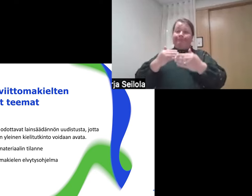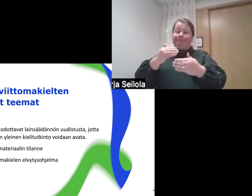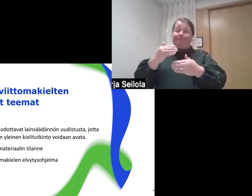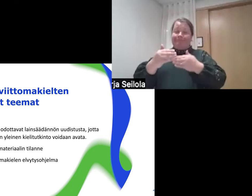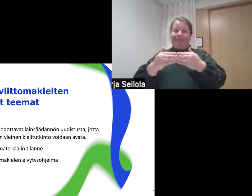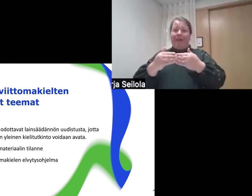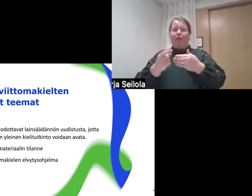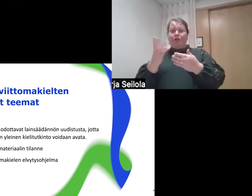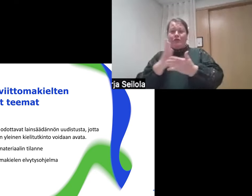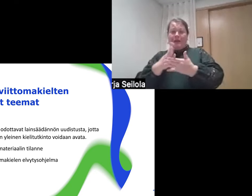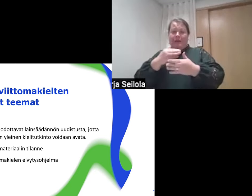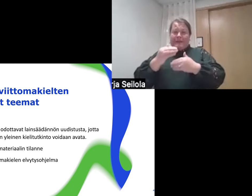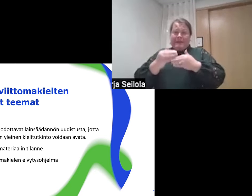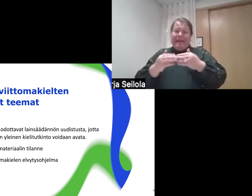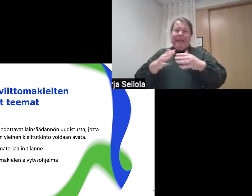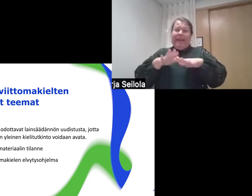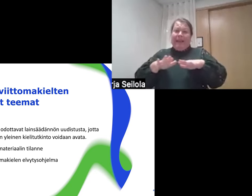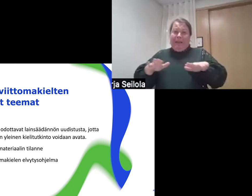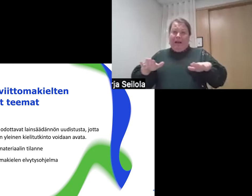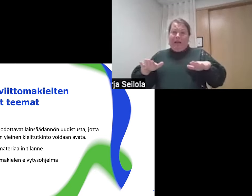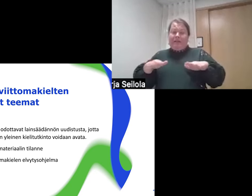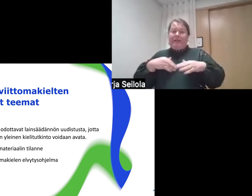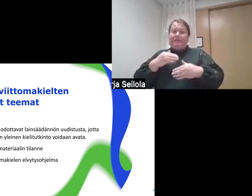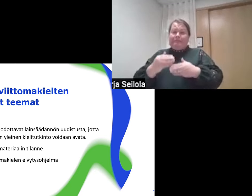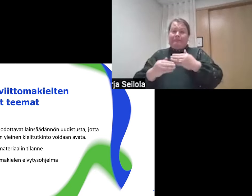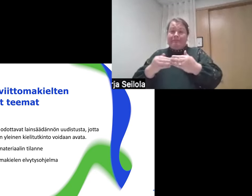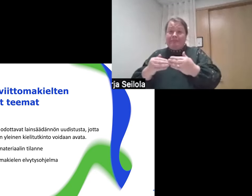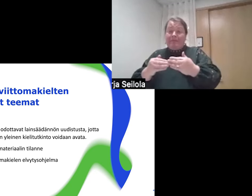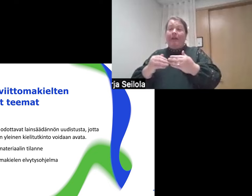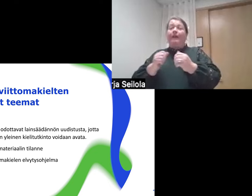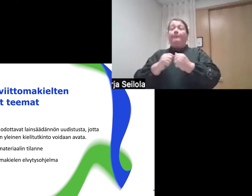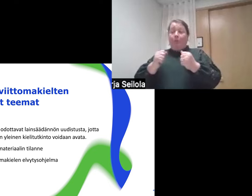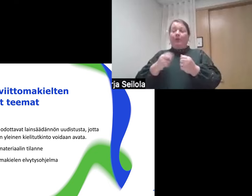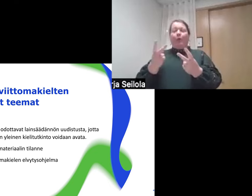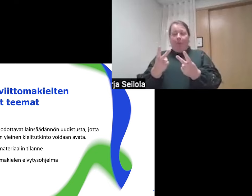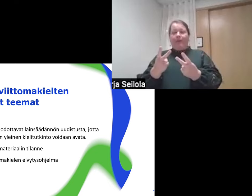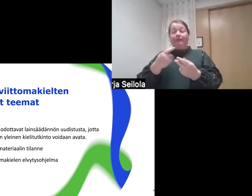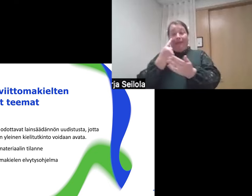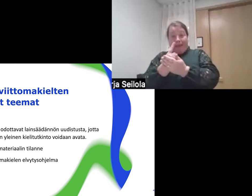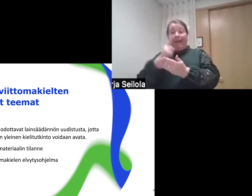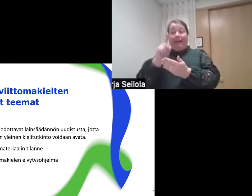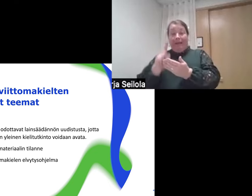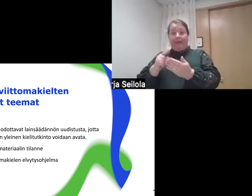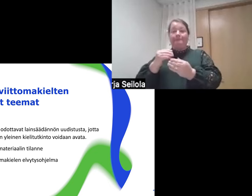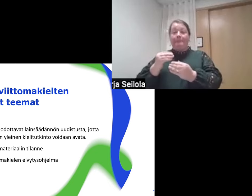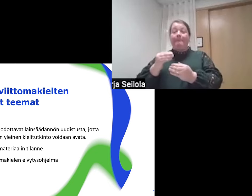miettiä opetushallituksen näkökulmasta. Tuntuu, että asiat vain joskus etenevät niin valtavan hitaasti.